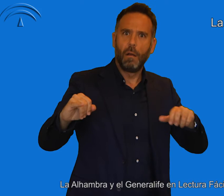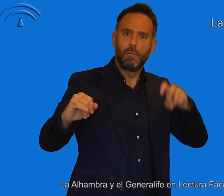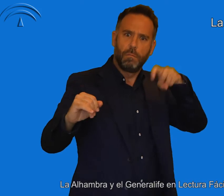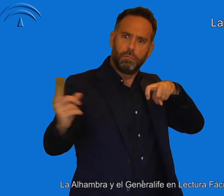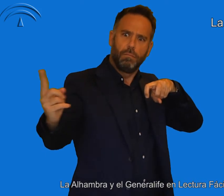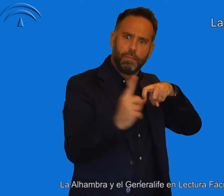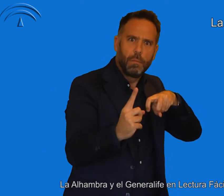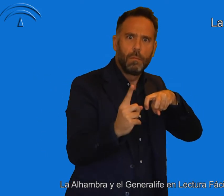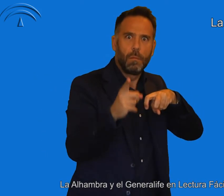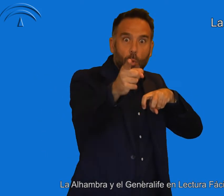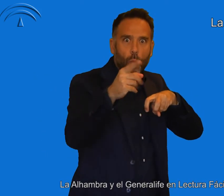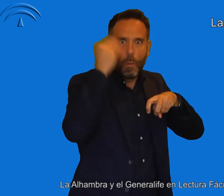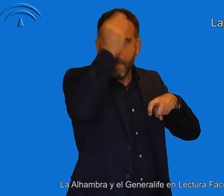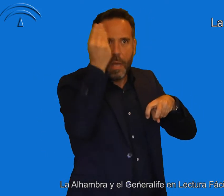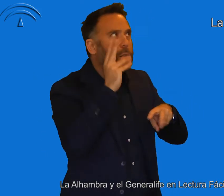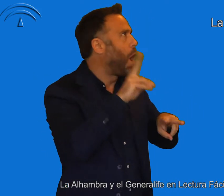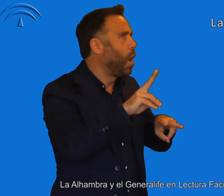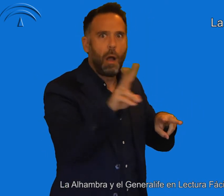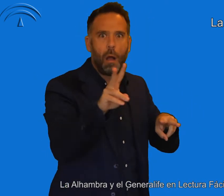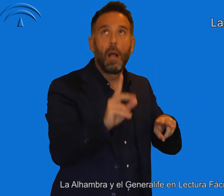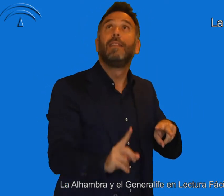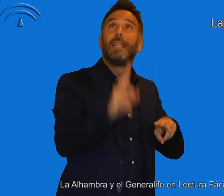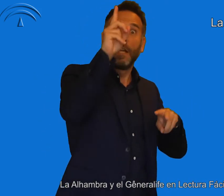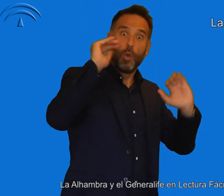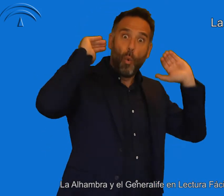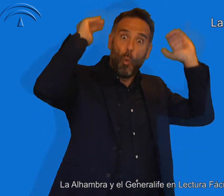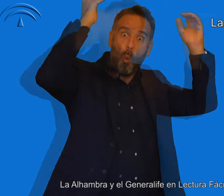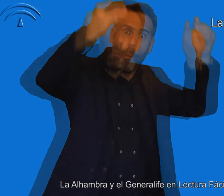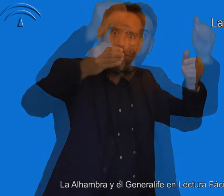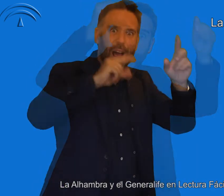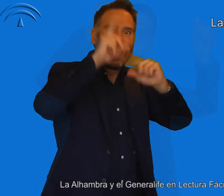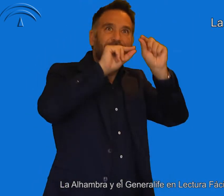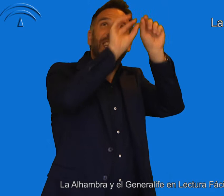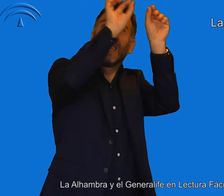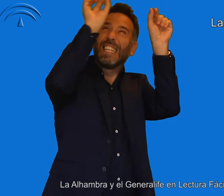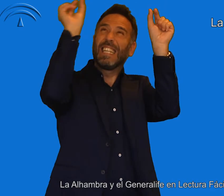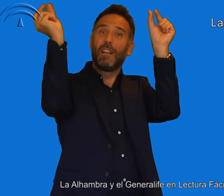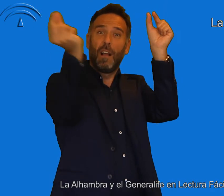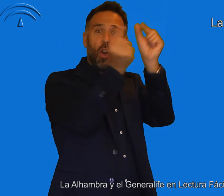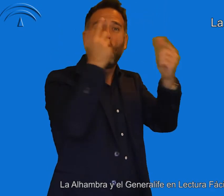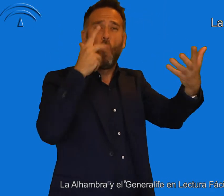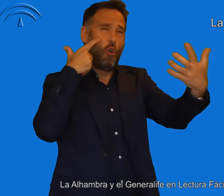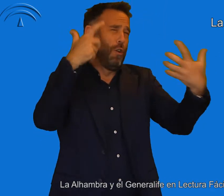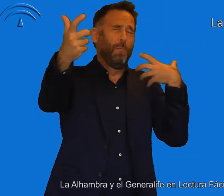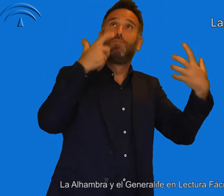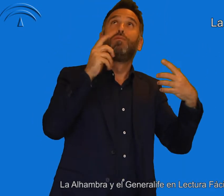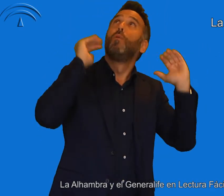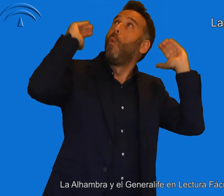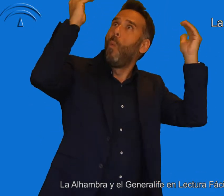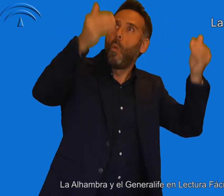la sala. Piensa cómo sería. En el techo hay una cúpula de mocárabes, pintados de vivos colores. Las